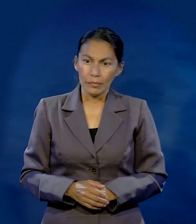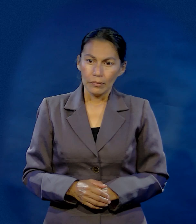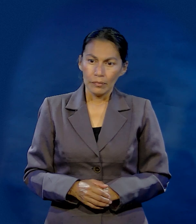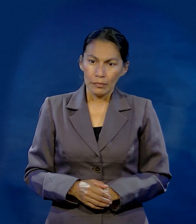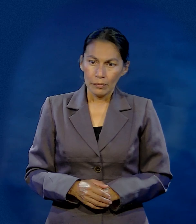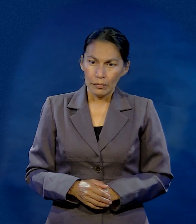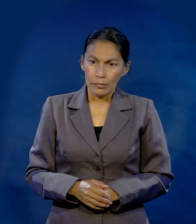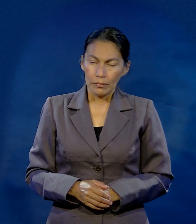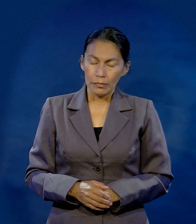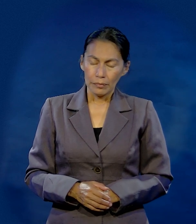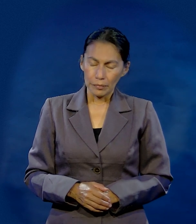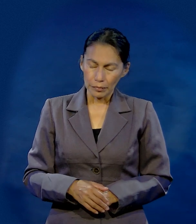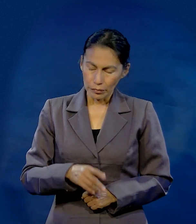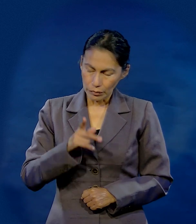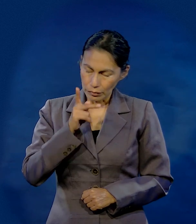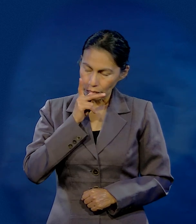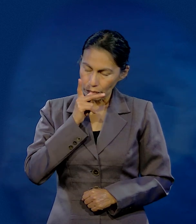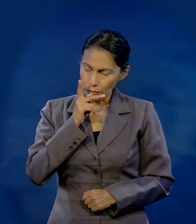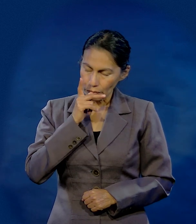padre celestial